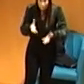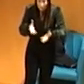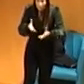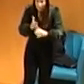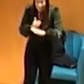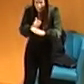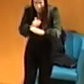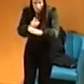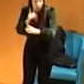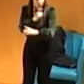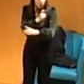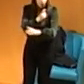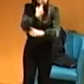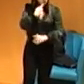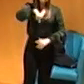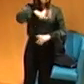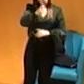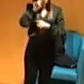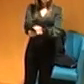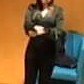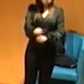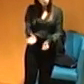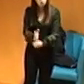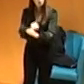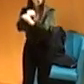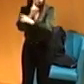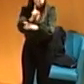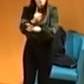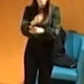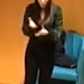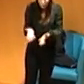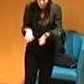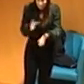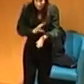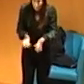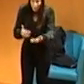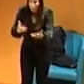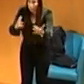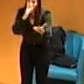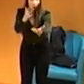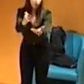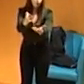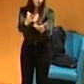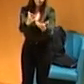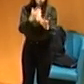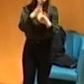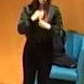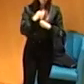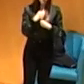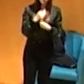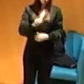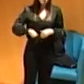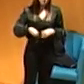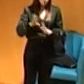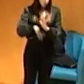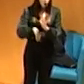Ce n'est pas nous qui ne les lâchons pas. Ça déculpabilise beaucoup. Mais heureusement que je ne lâche pas Géraldine, parce que si je la lâche,